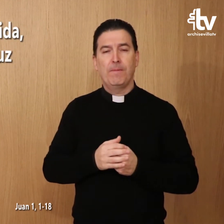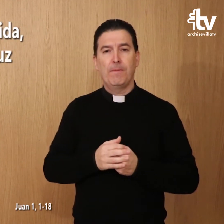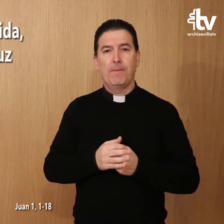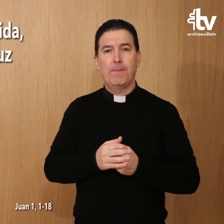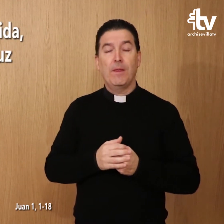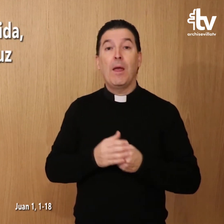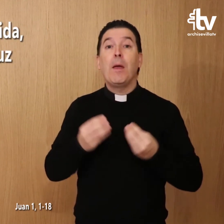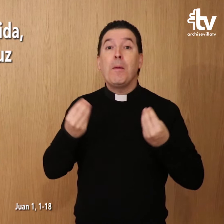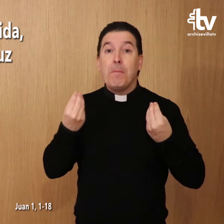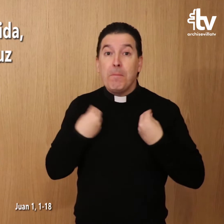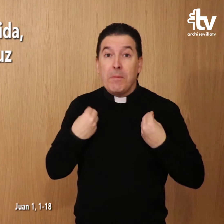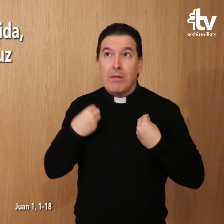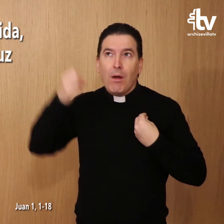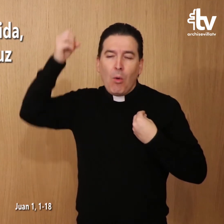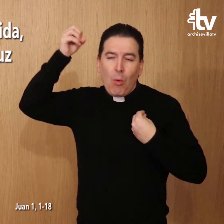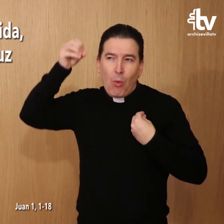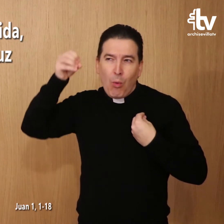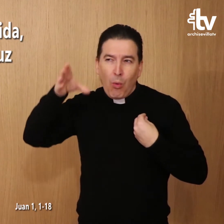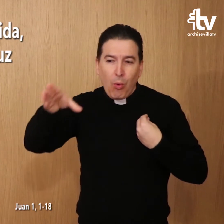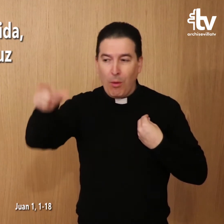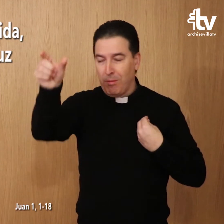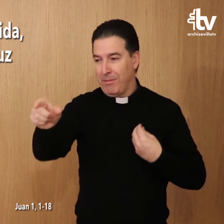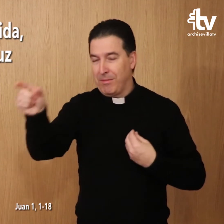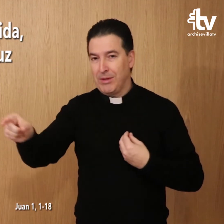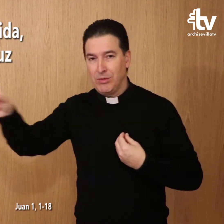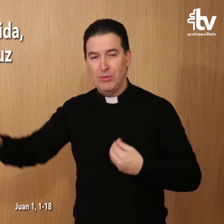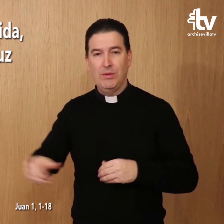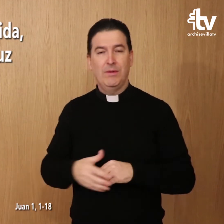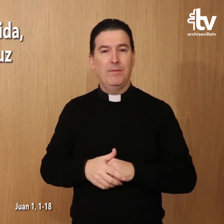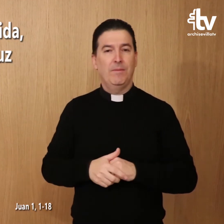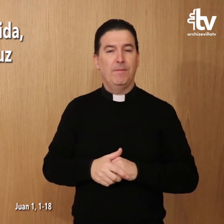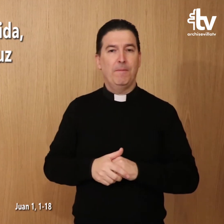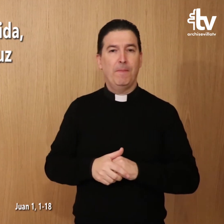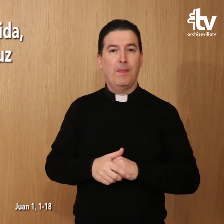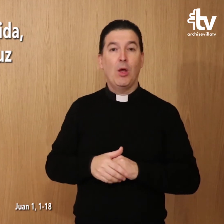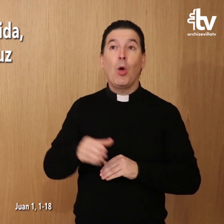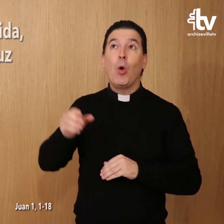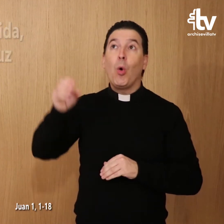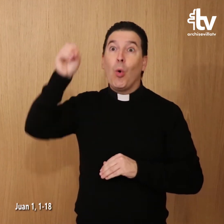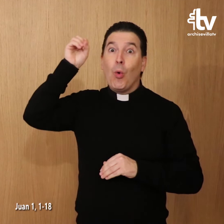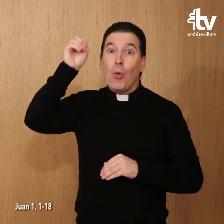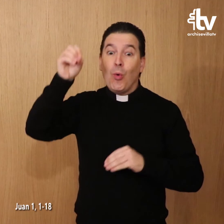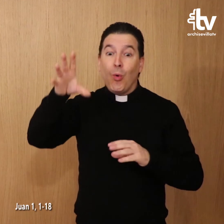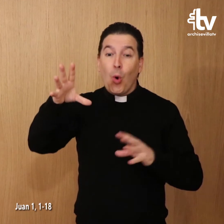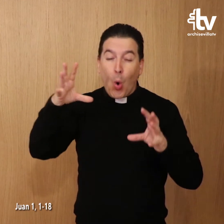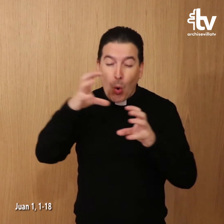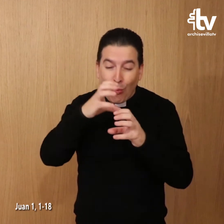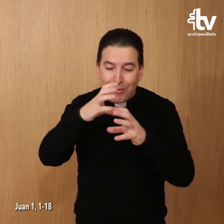y la vida era la luz de los hombres. Y la luz